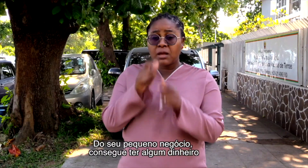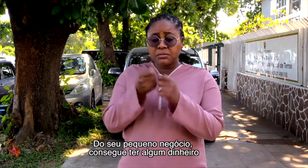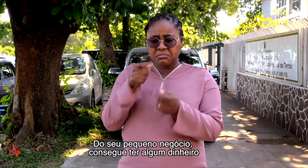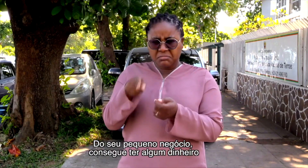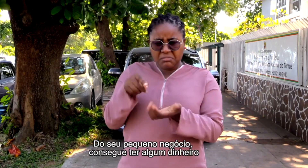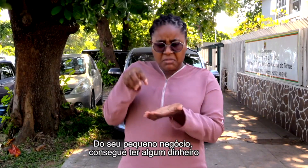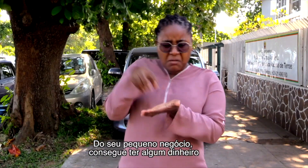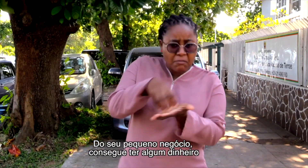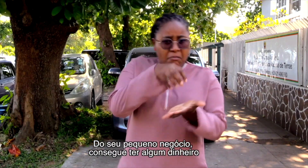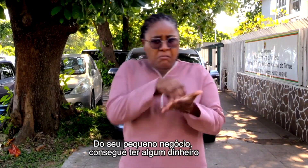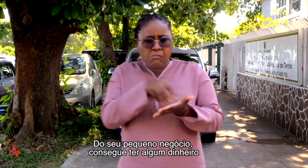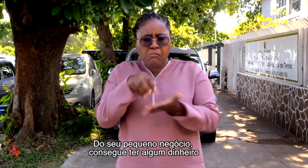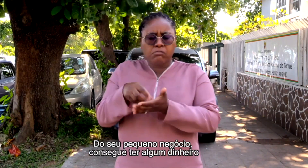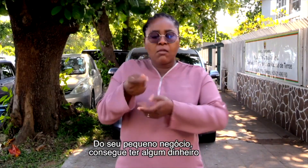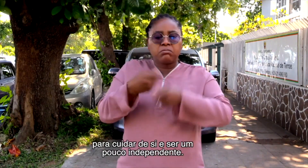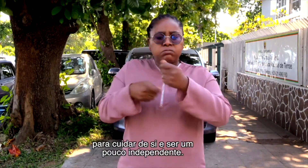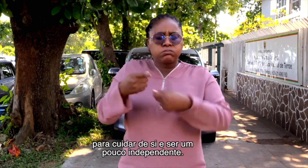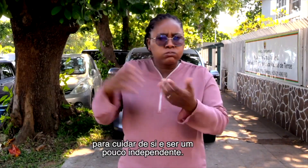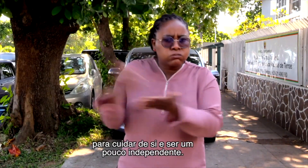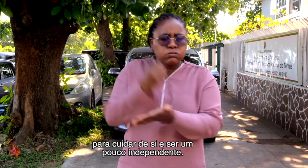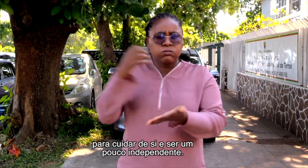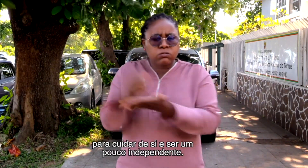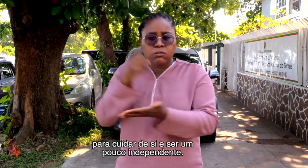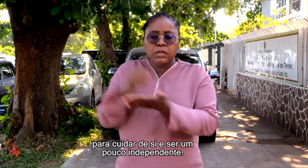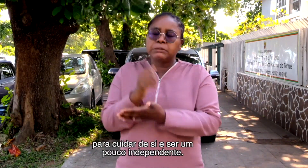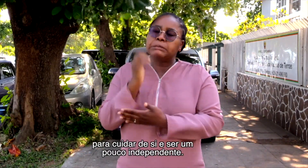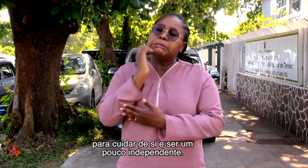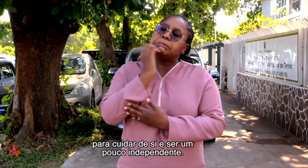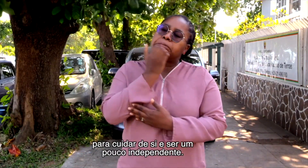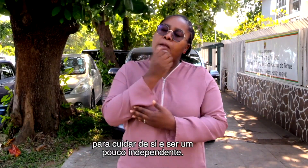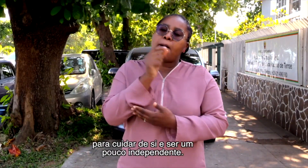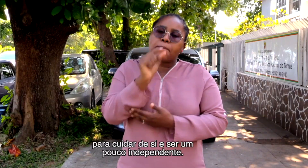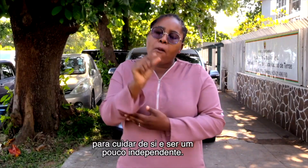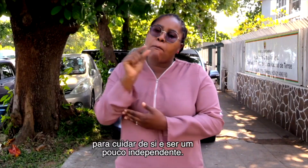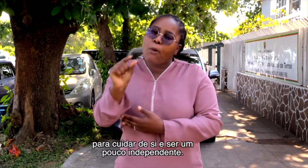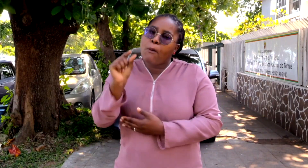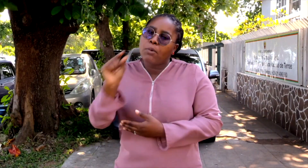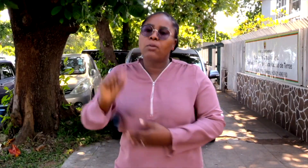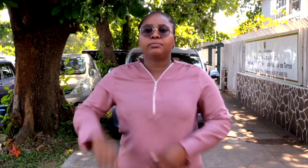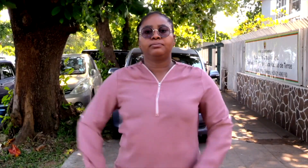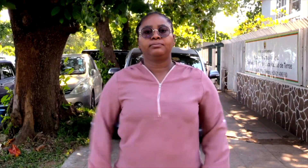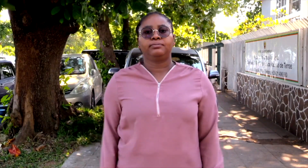Do seu pequeno negócio, consegue ter algum dinheiro para cuidar de si e ser um pouco independente?